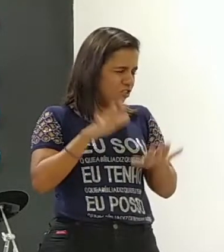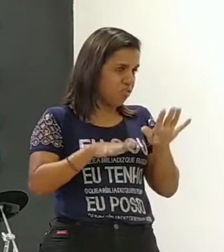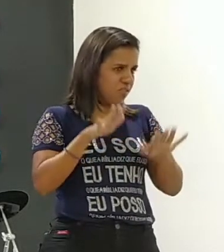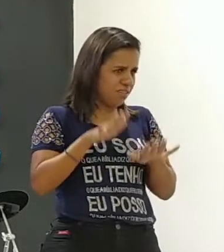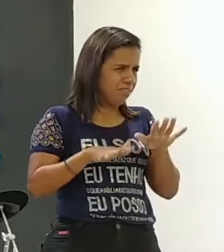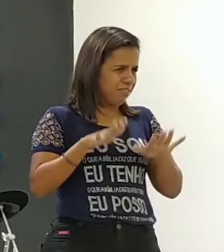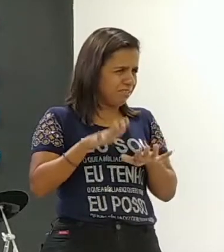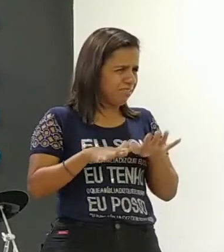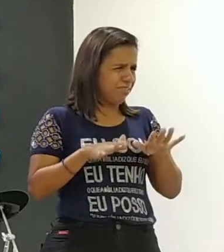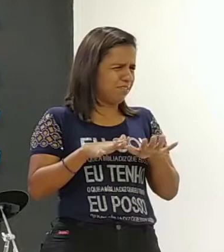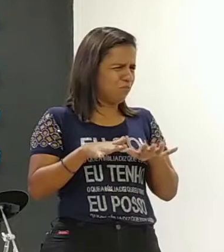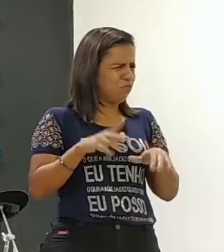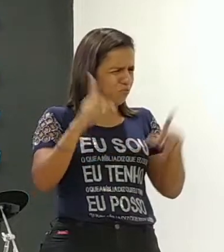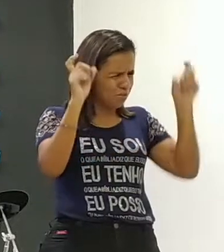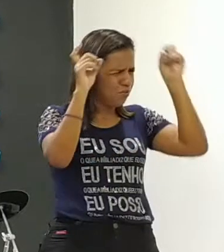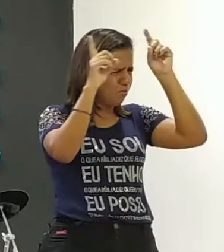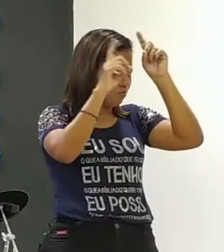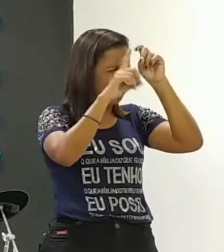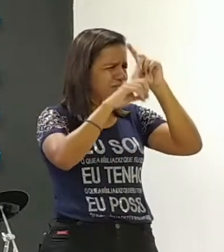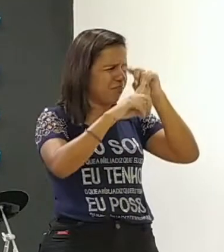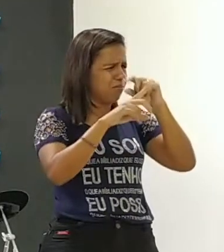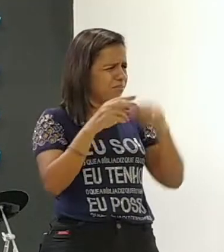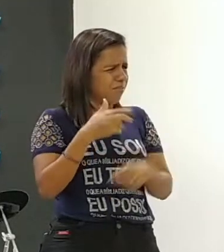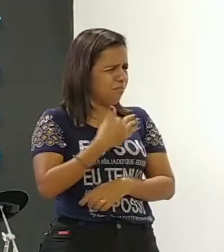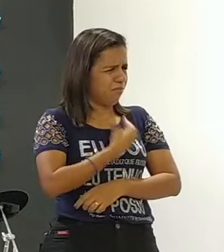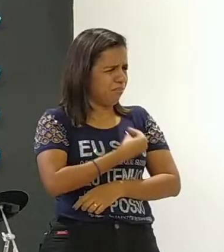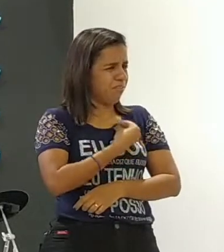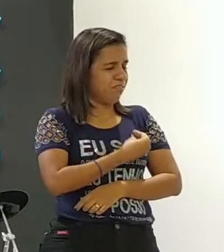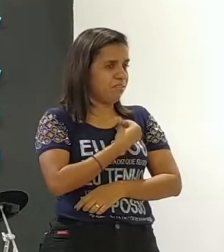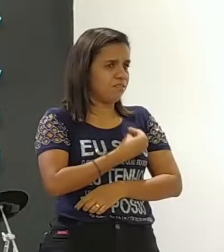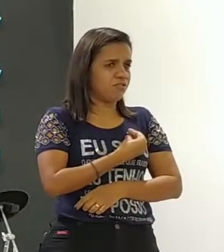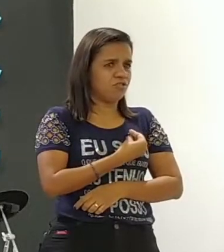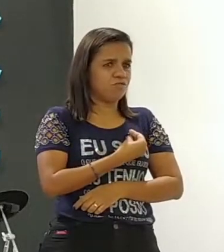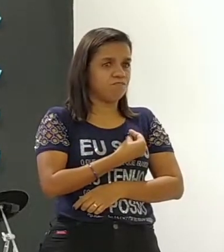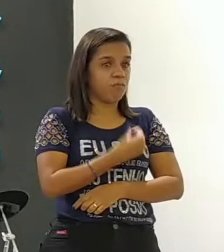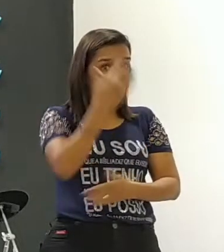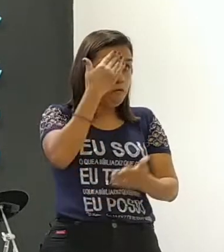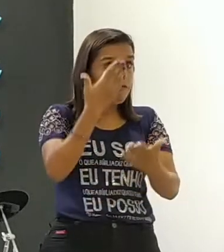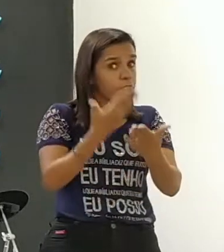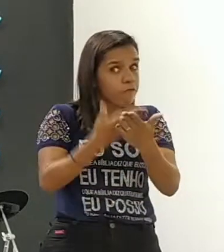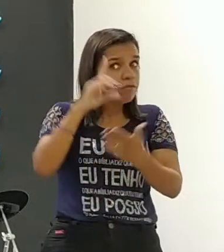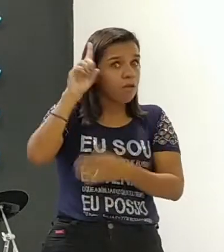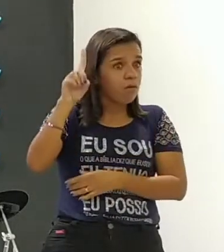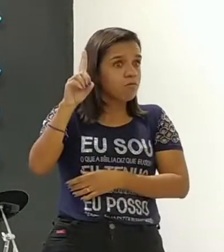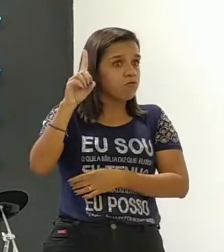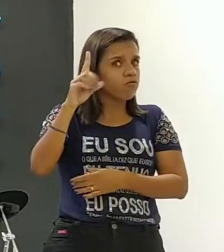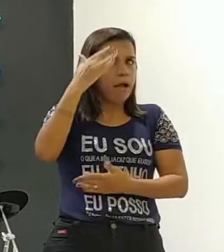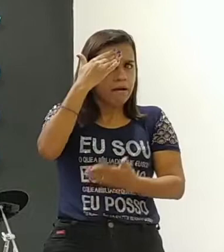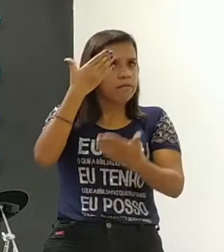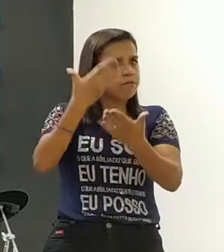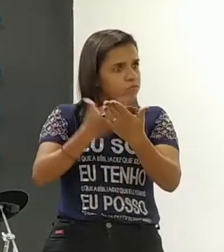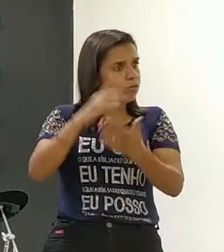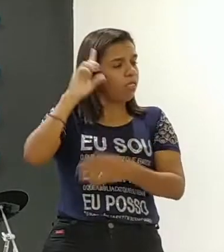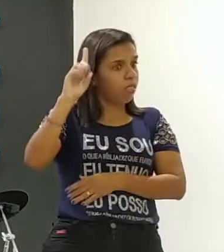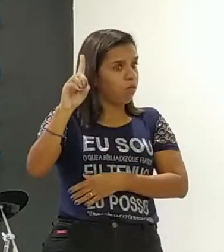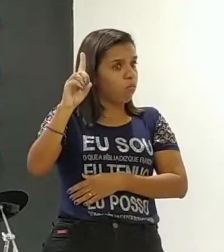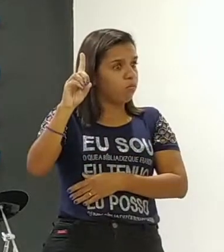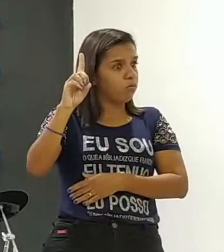a situação está tão ruim que a gente pega, a gente confia em Deus, a gente acredita em